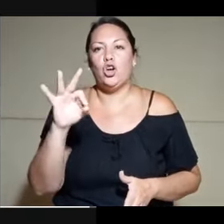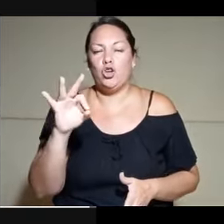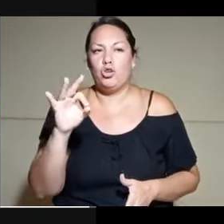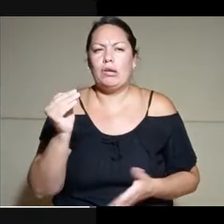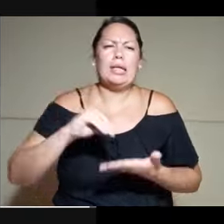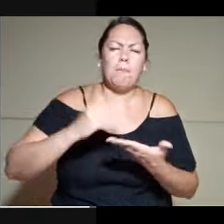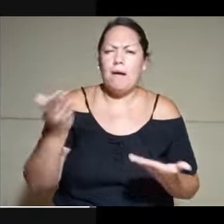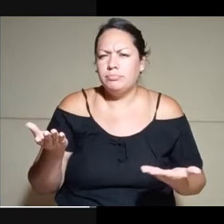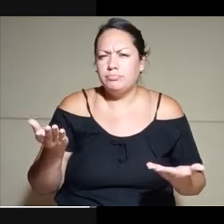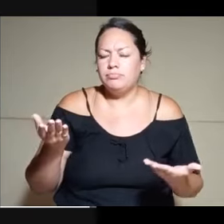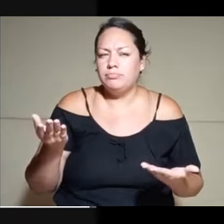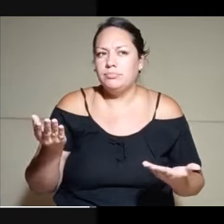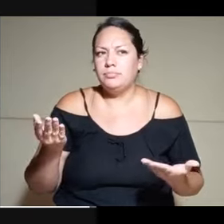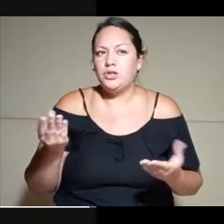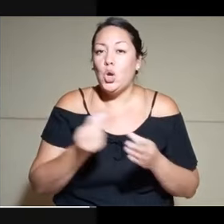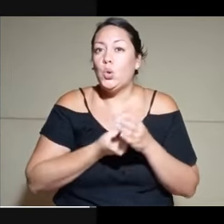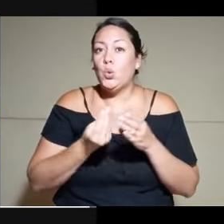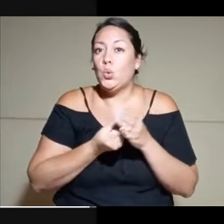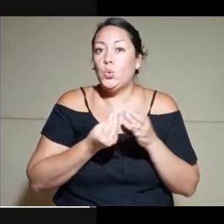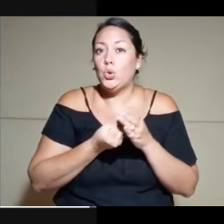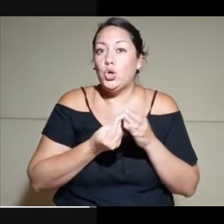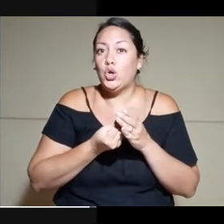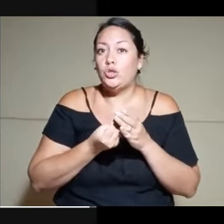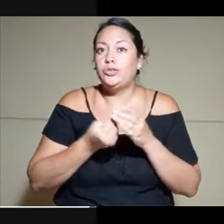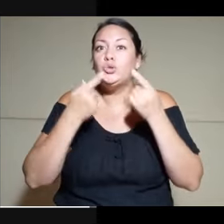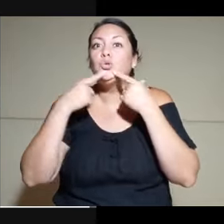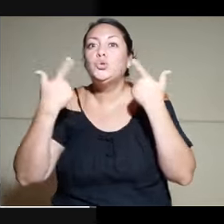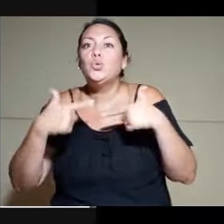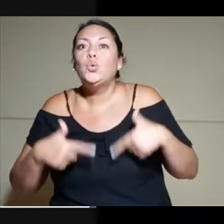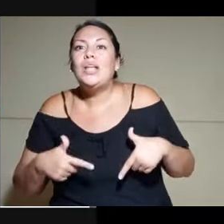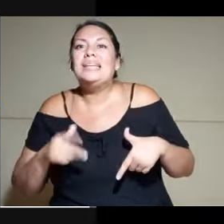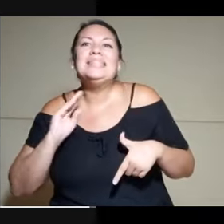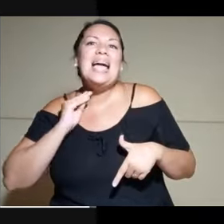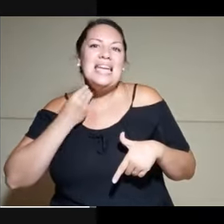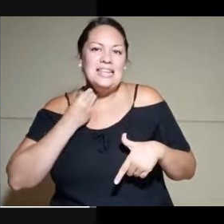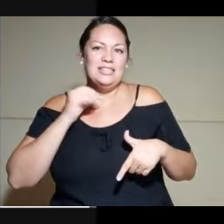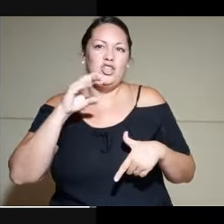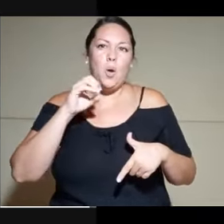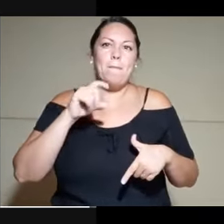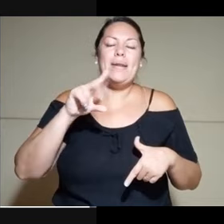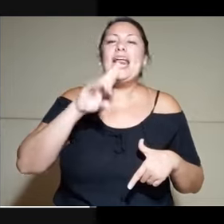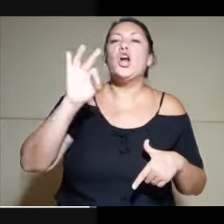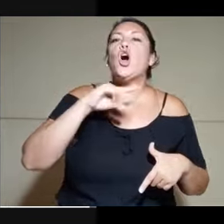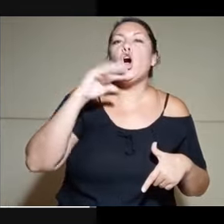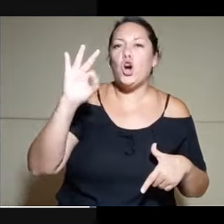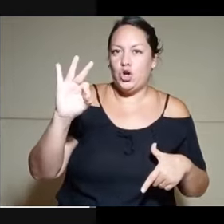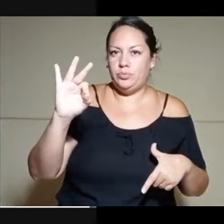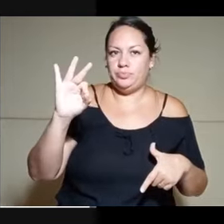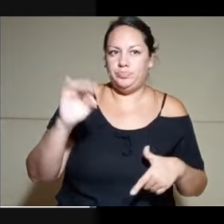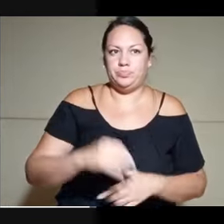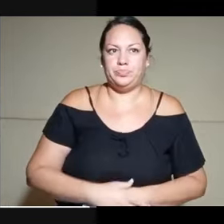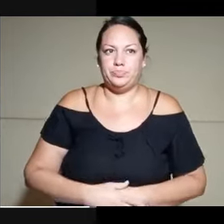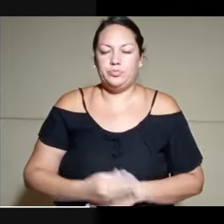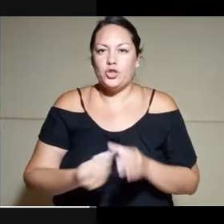acueducto mesencefálico. Así que ahí tenemos el acueducto de Silvio. ¿Qué otra cosa tenemos? Tenemos núcleos de